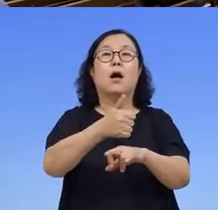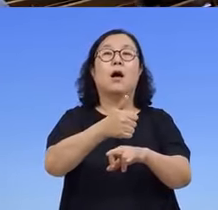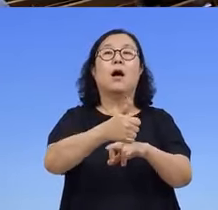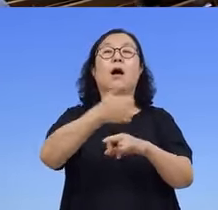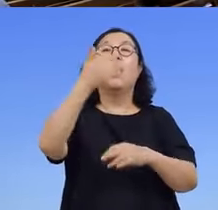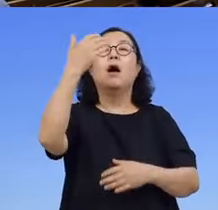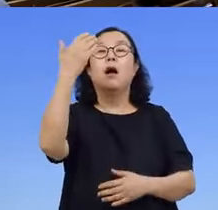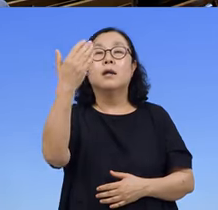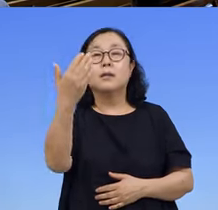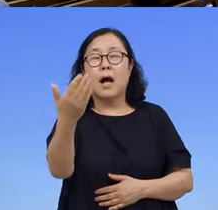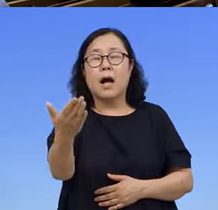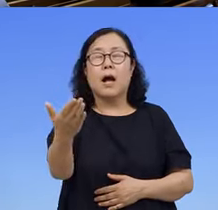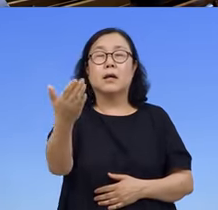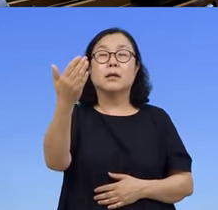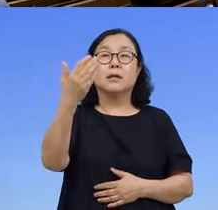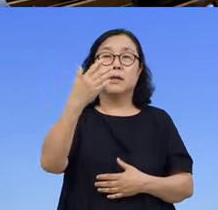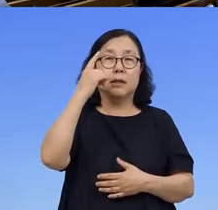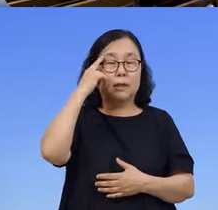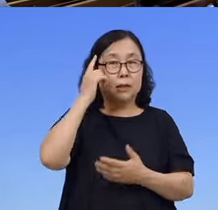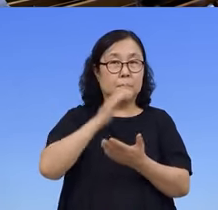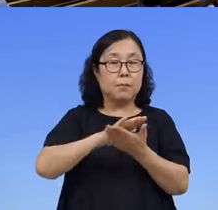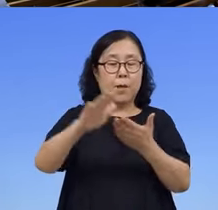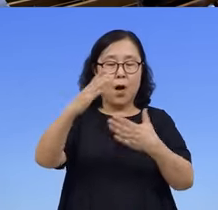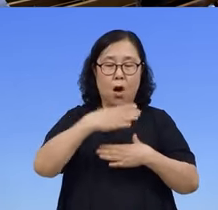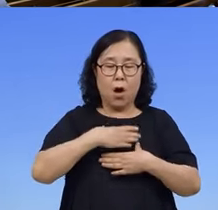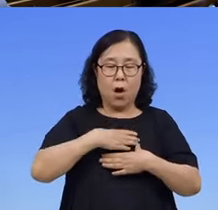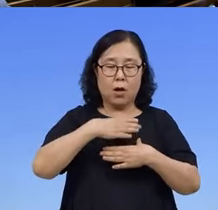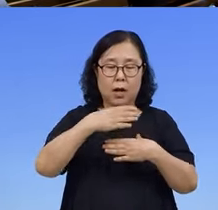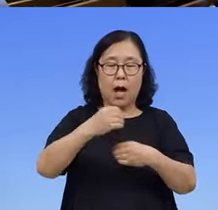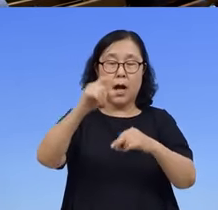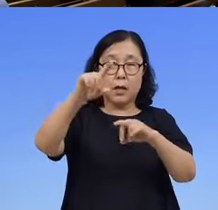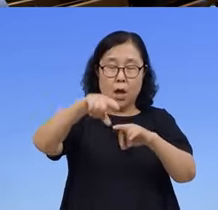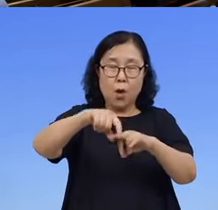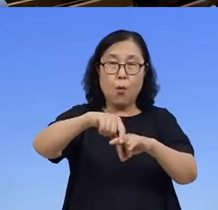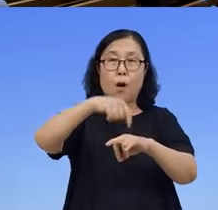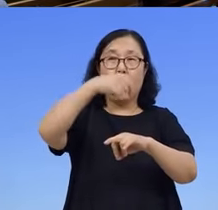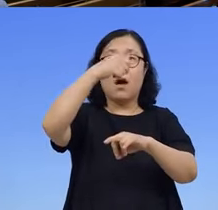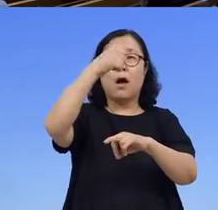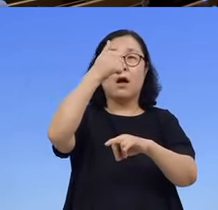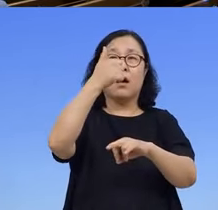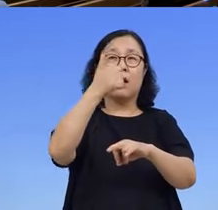영광의 왕, 당신은 평강의 왕,